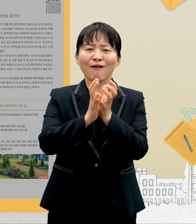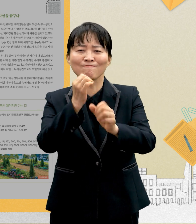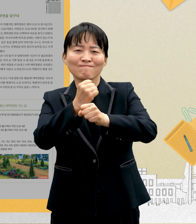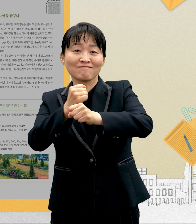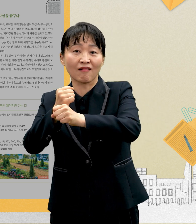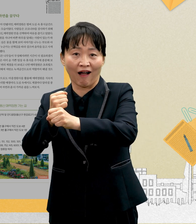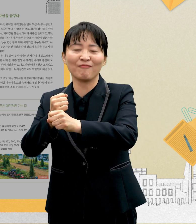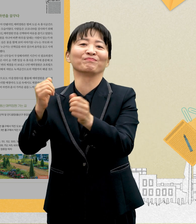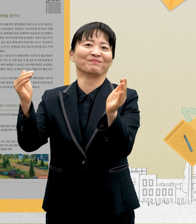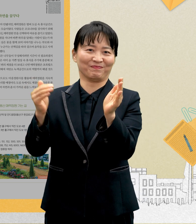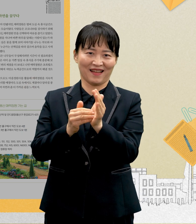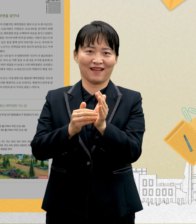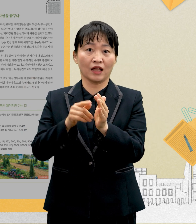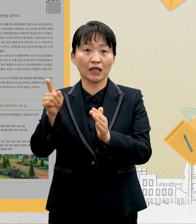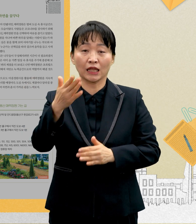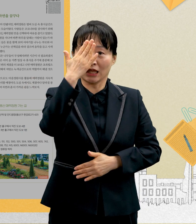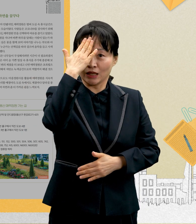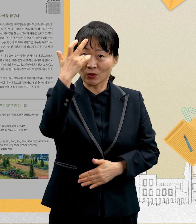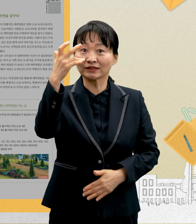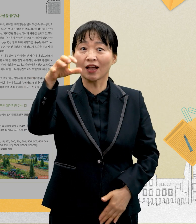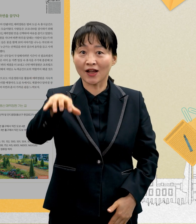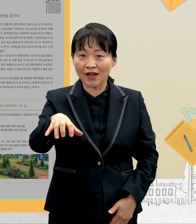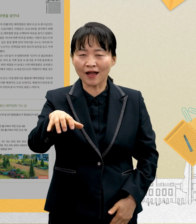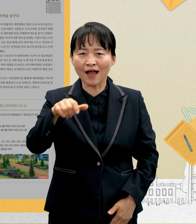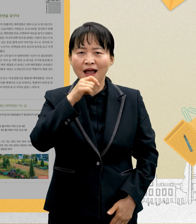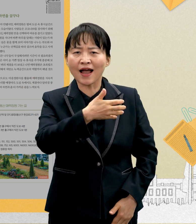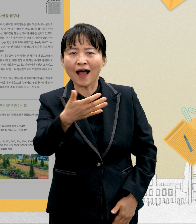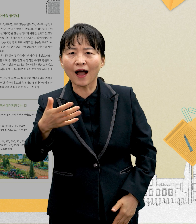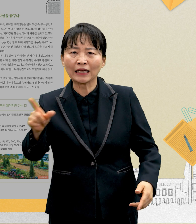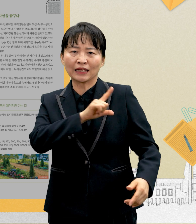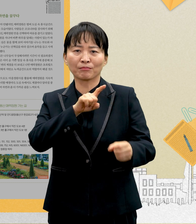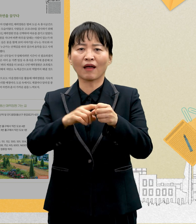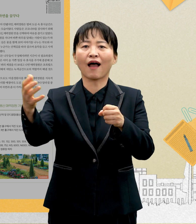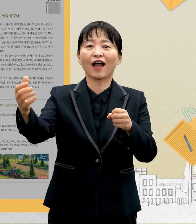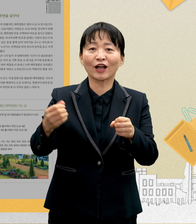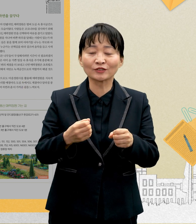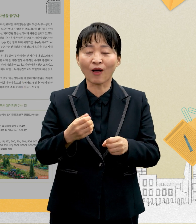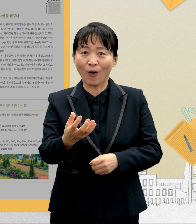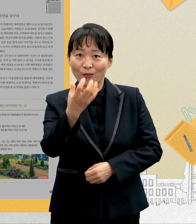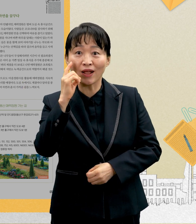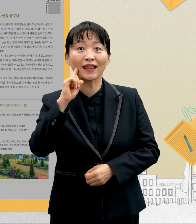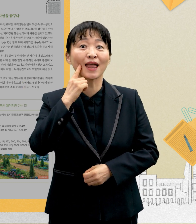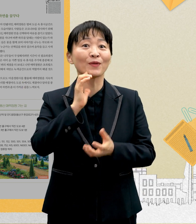재탄생했습니다. 용산과 한강을 주제로 한 매력정원과 가정에서 버려지는 식물을 재활용에